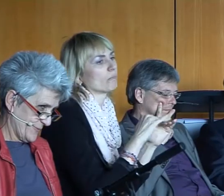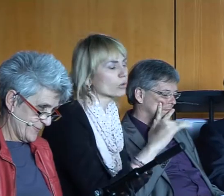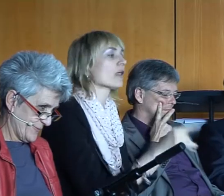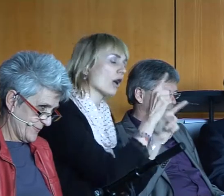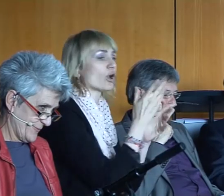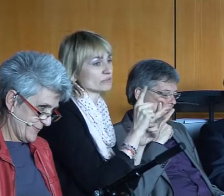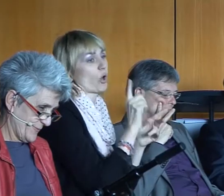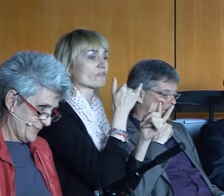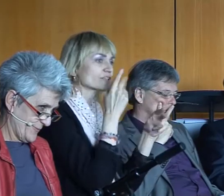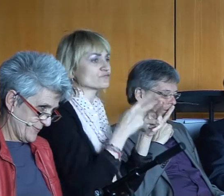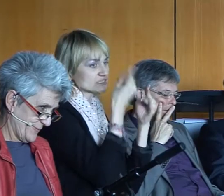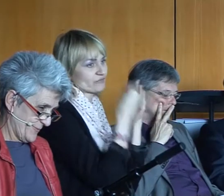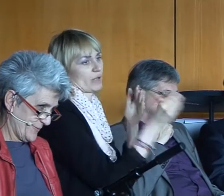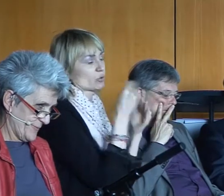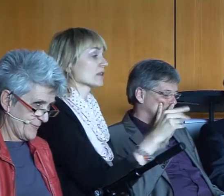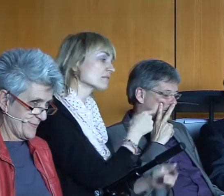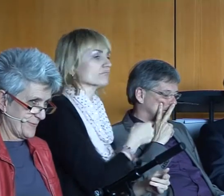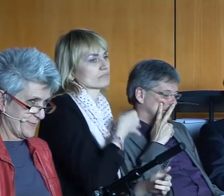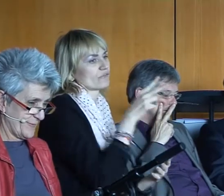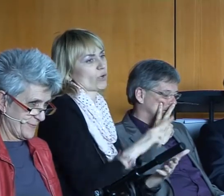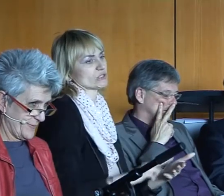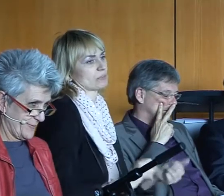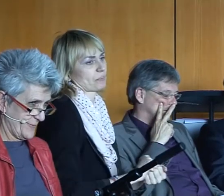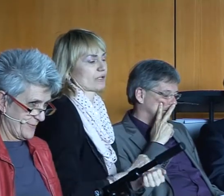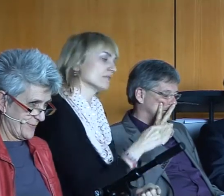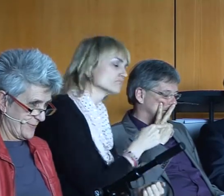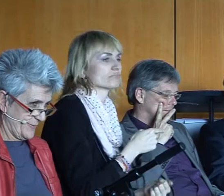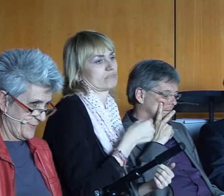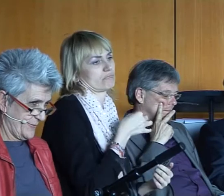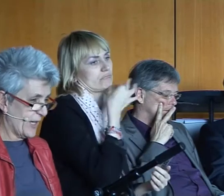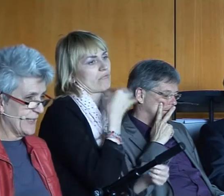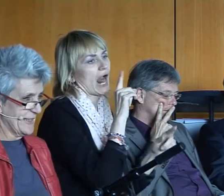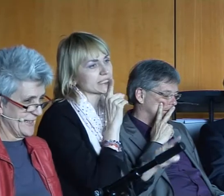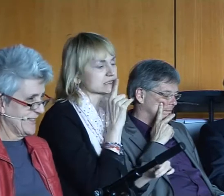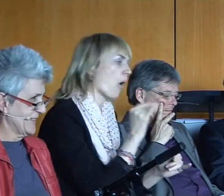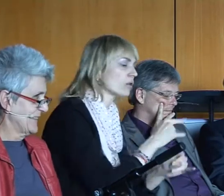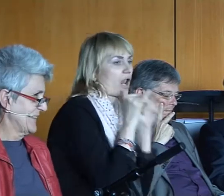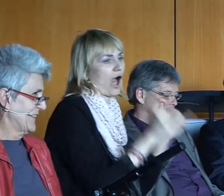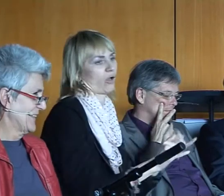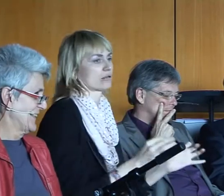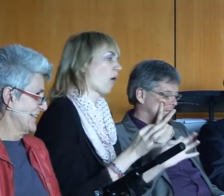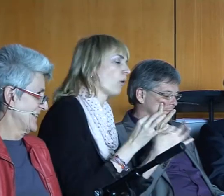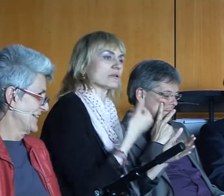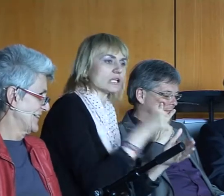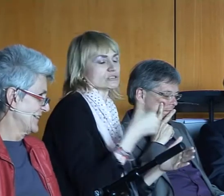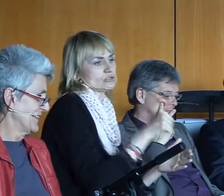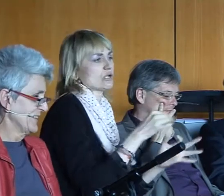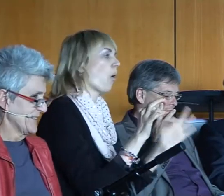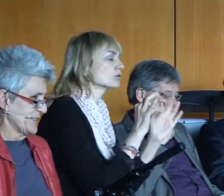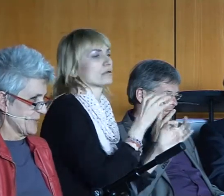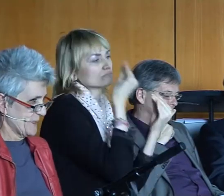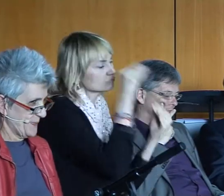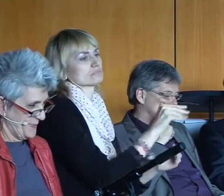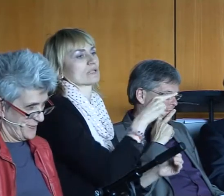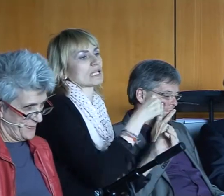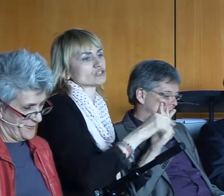gibt es Leute, die lesen vor, monoton, und auch das wird gebracht, monoton gebärdet. Manche, die halt anders reden, das